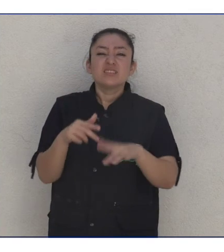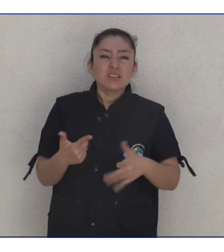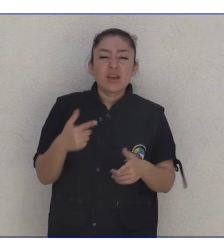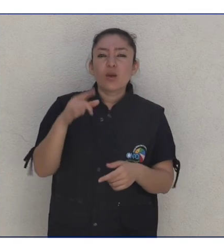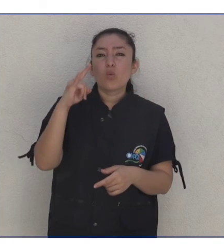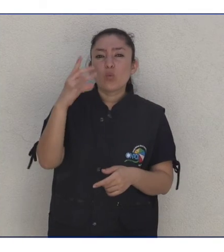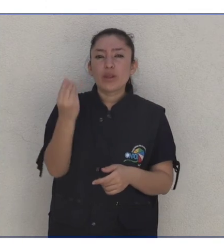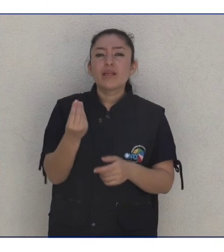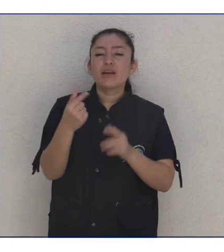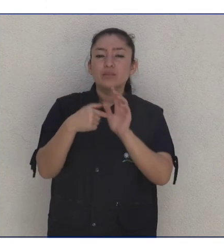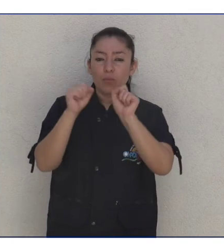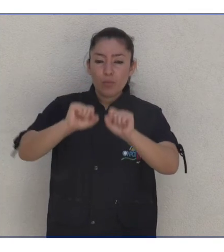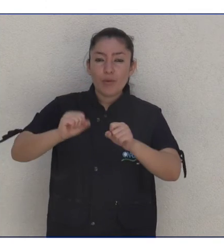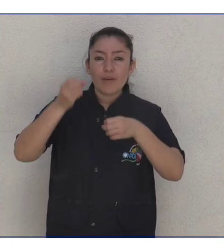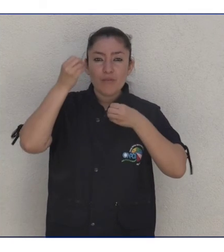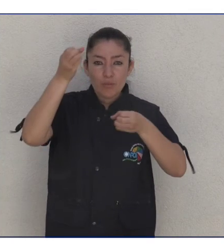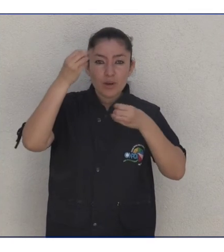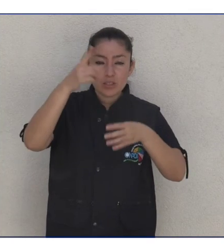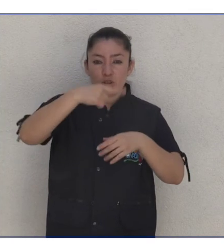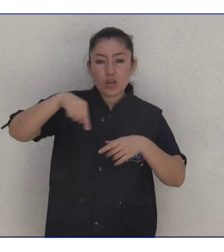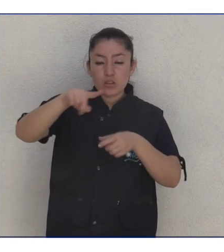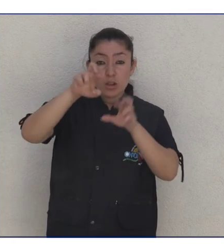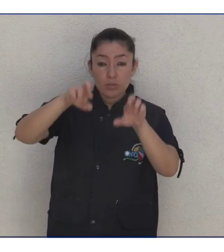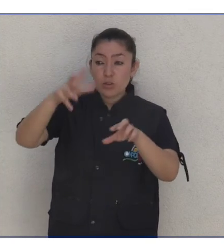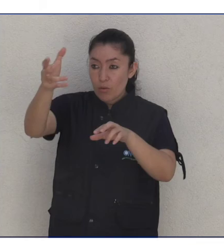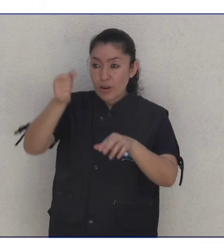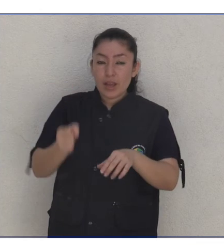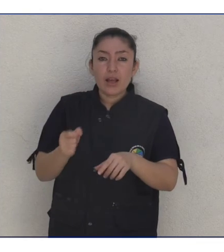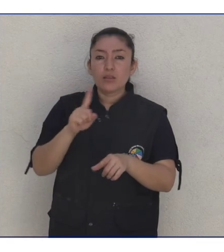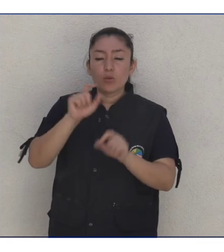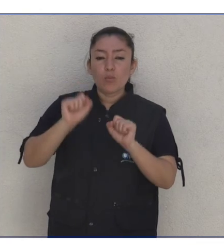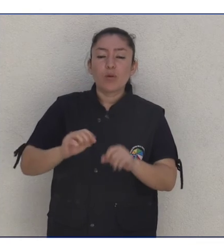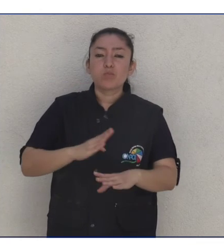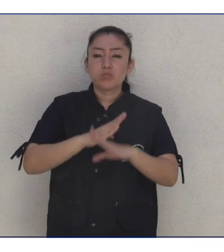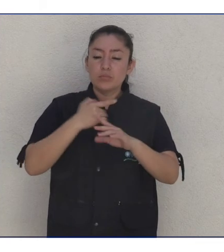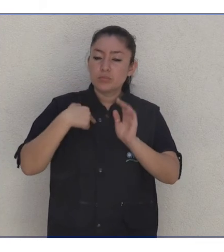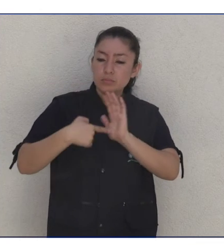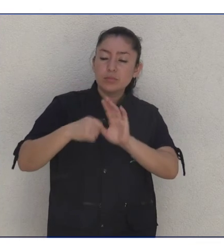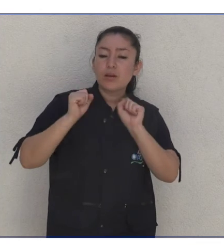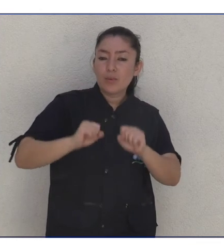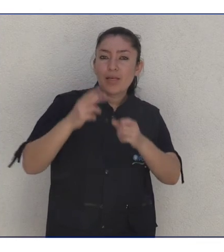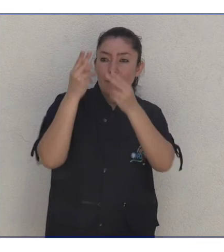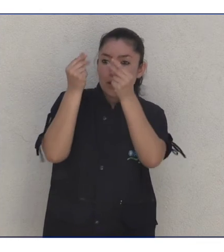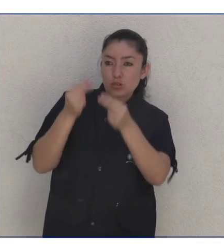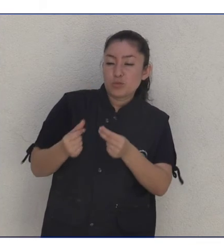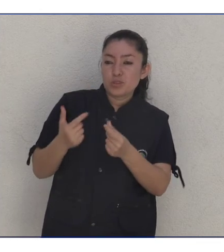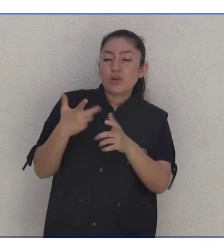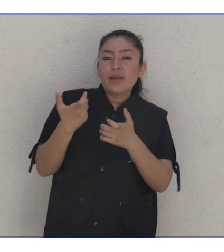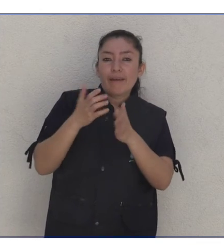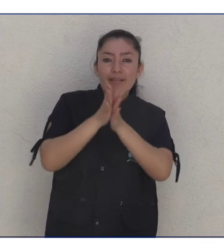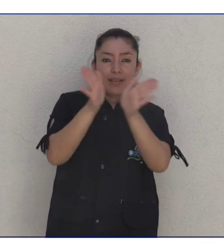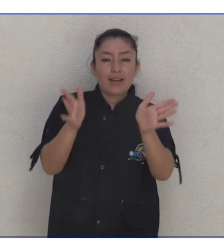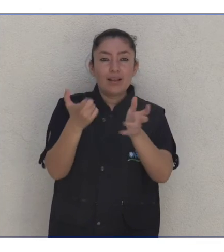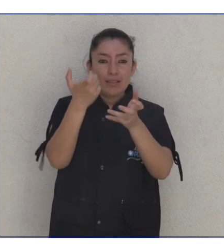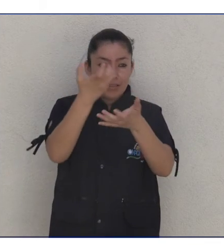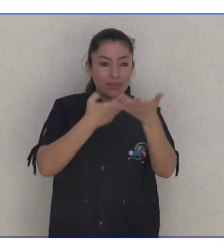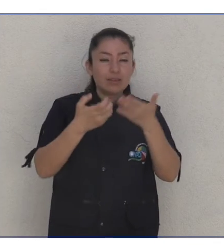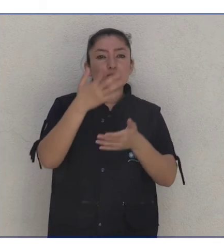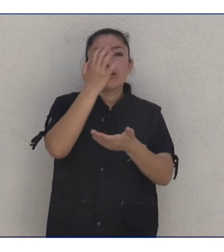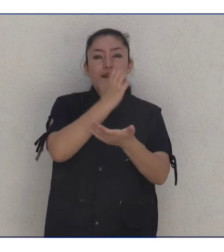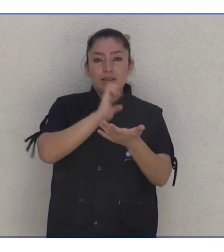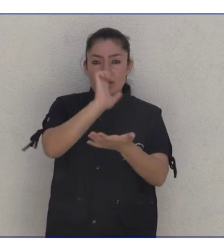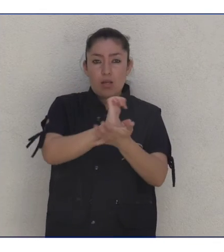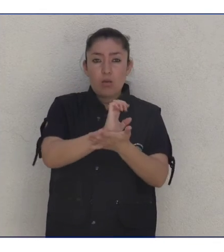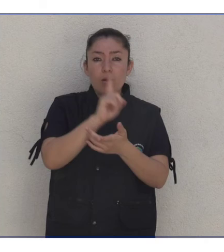de información de los sujetos obligados no supondrá erogación adicional en el presupuesto general de ingresos y egresos del Estado, sino